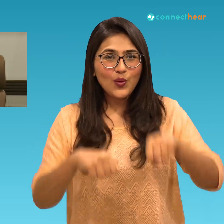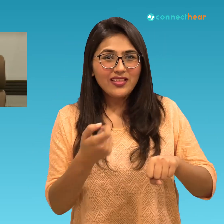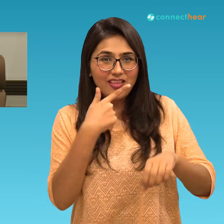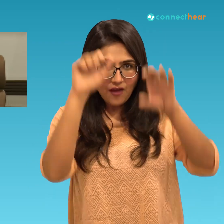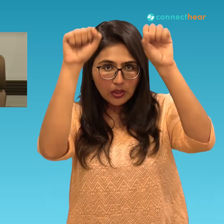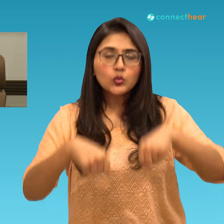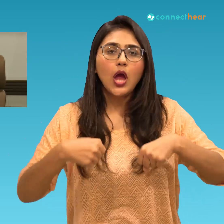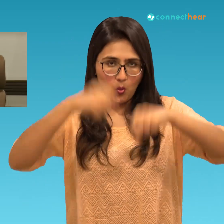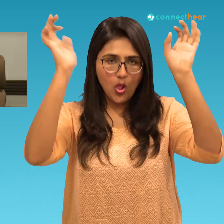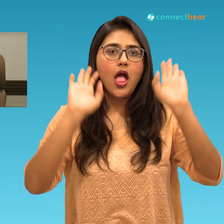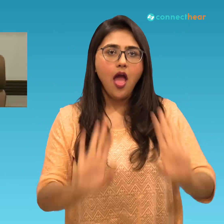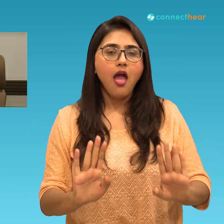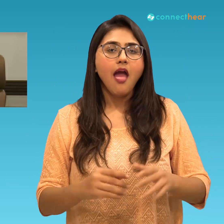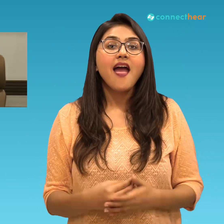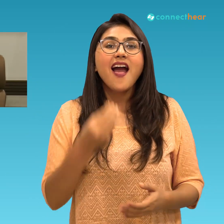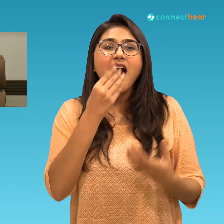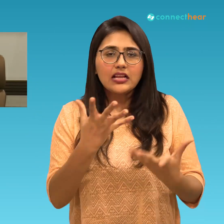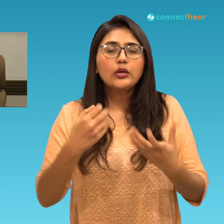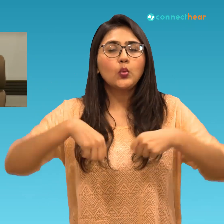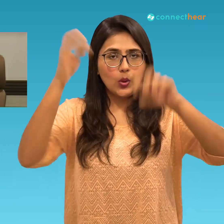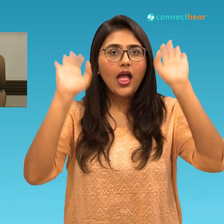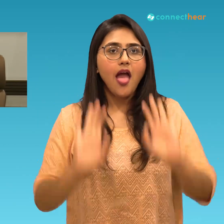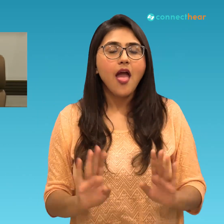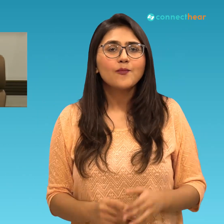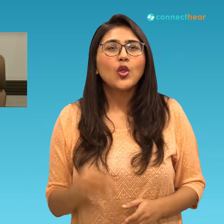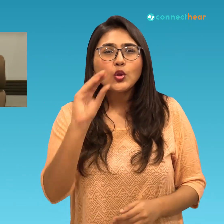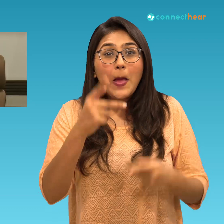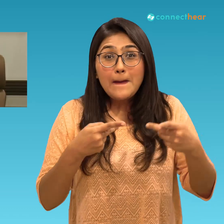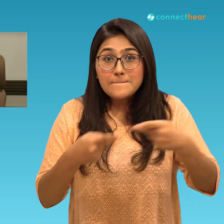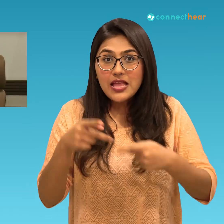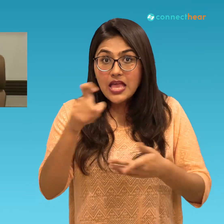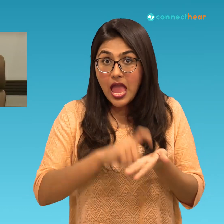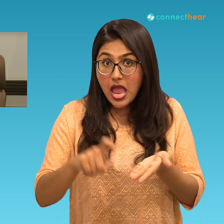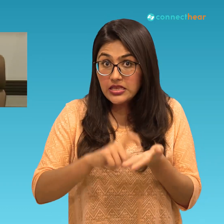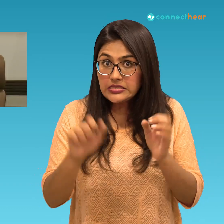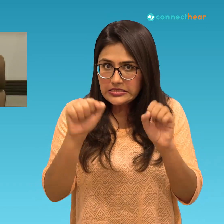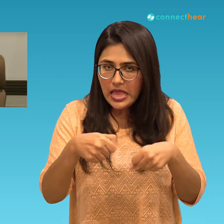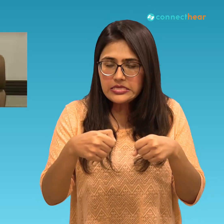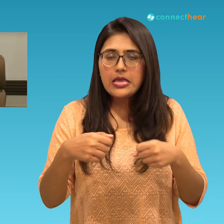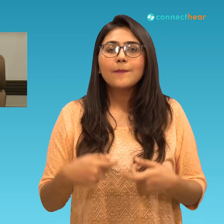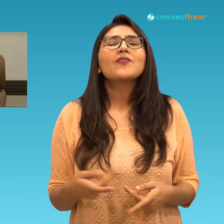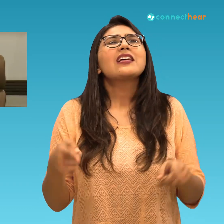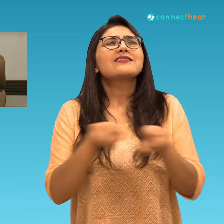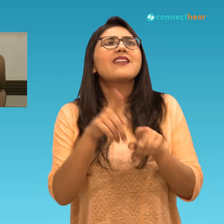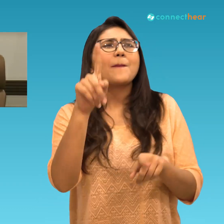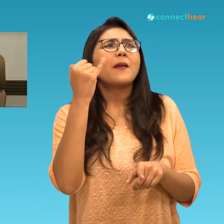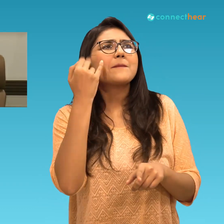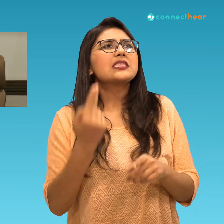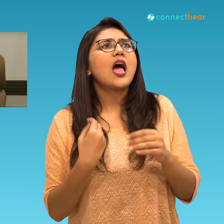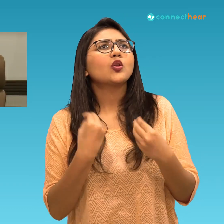وہ کھلی رہیں گی، اور کچھ بزنسز جن کی پرمیشن دی ہوئی ہے وہ چلتی، فار ایگزامپل آپ کی